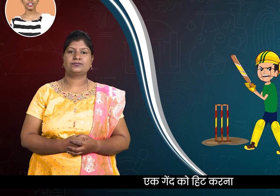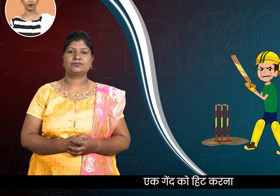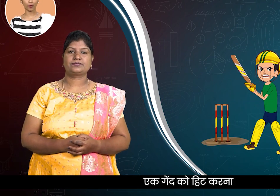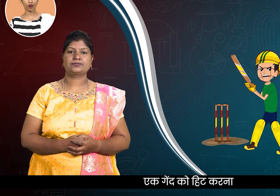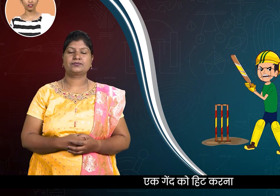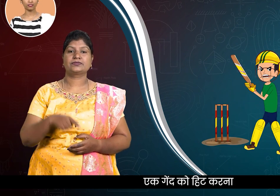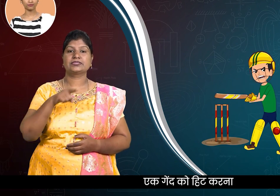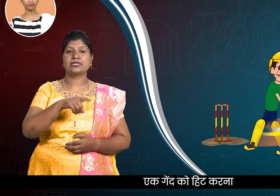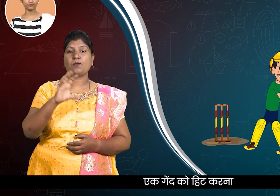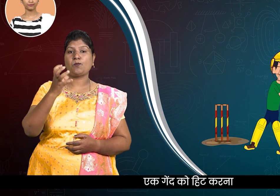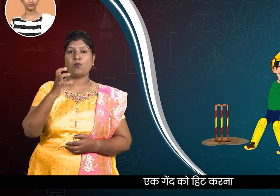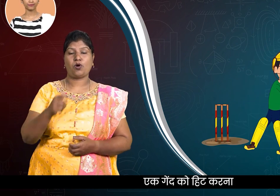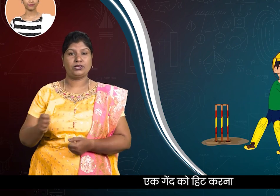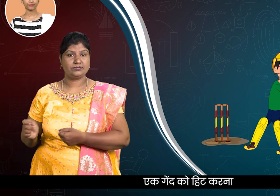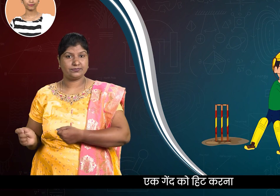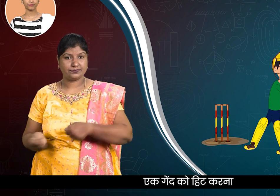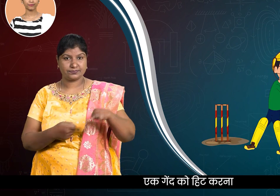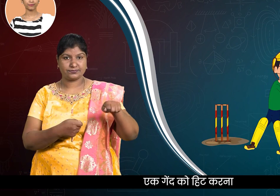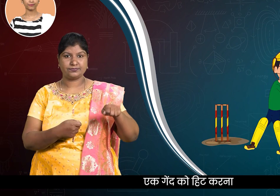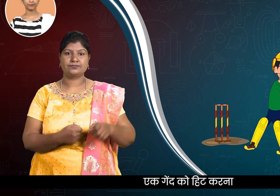एक गेंद को हिट करना,